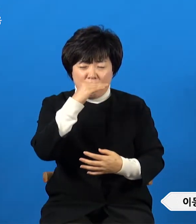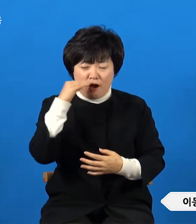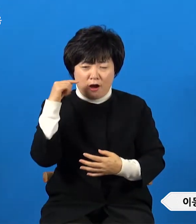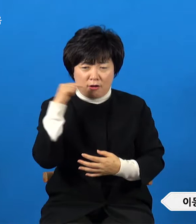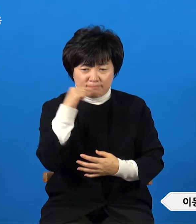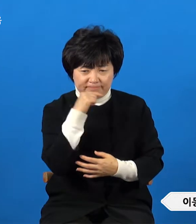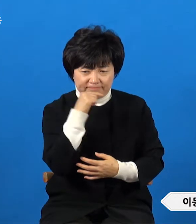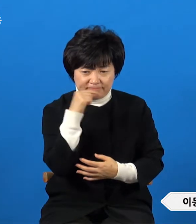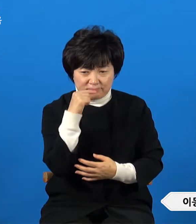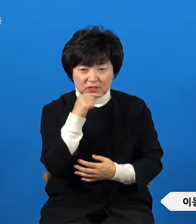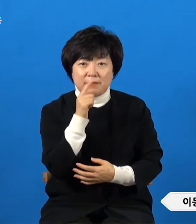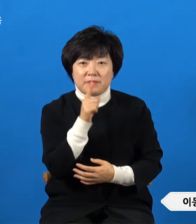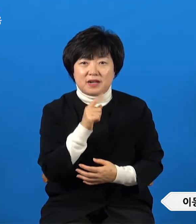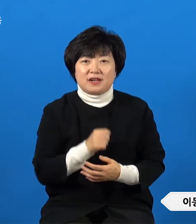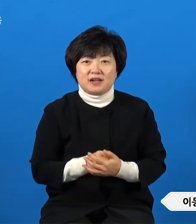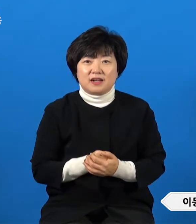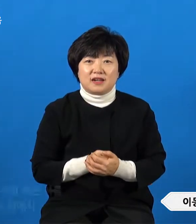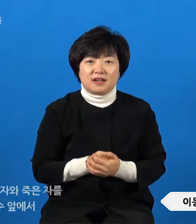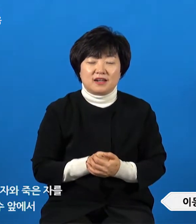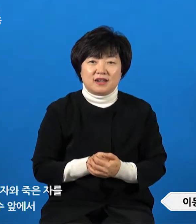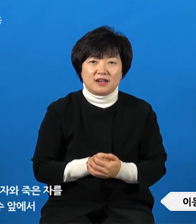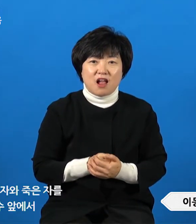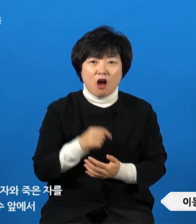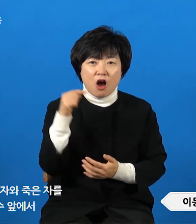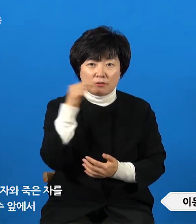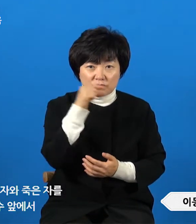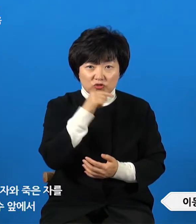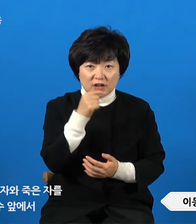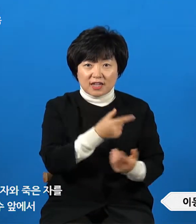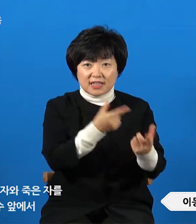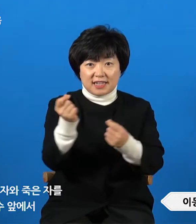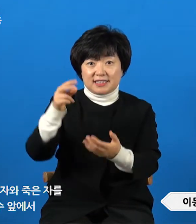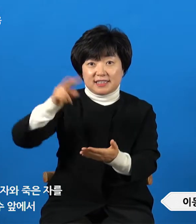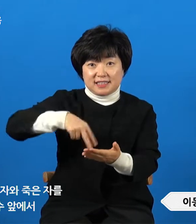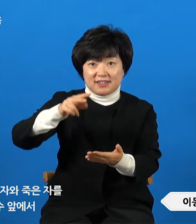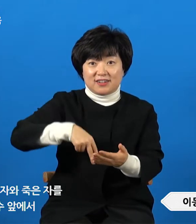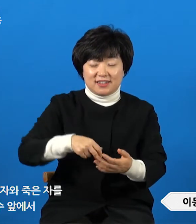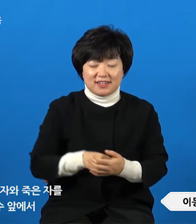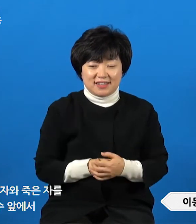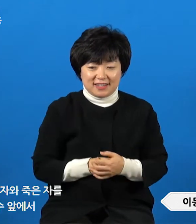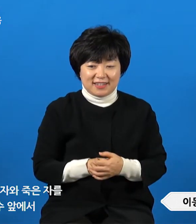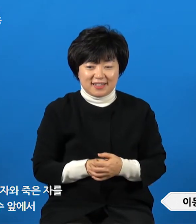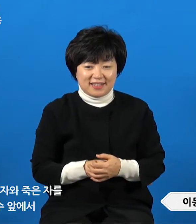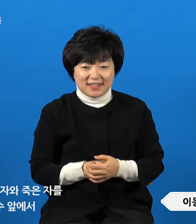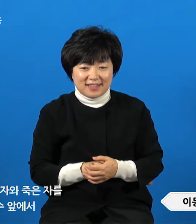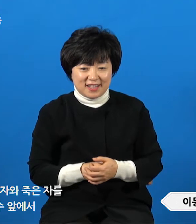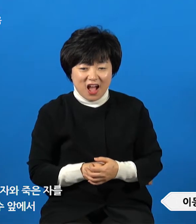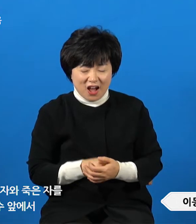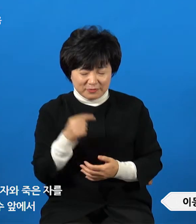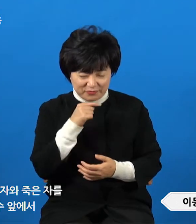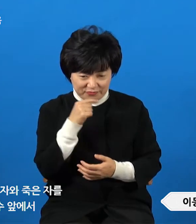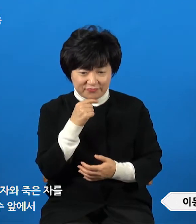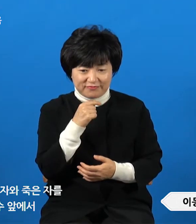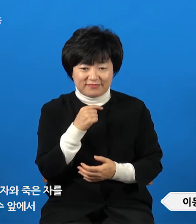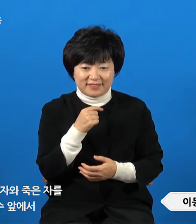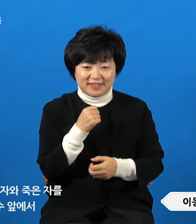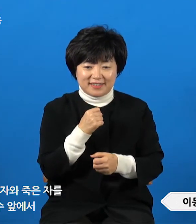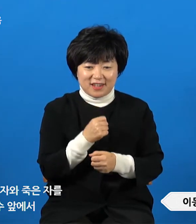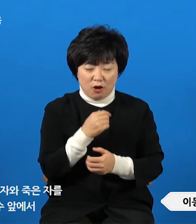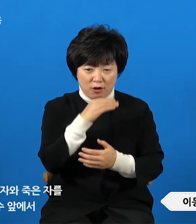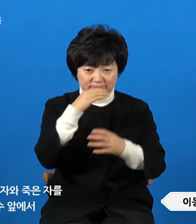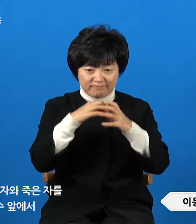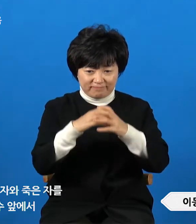한번 보십시오. 다 같이 엄숙하게 읽겠습니다. 이 엄숙한 대목이니까 엄숙하게 읽으셔야 돼요.